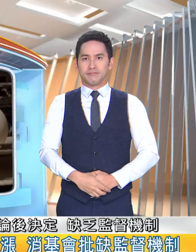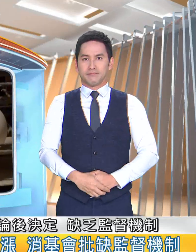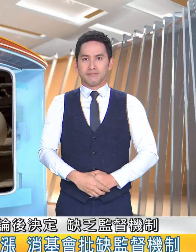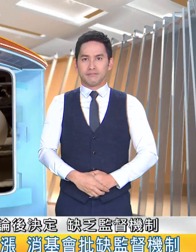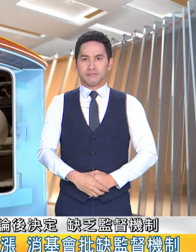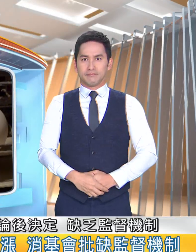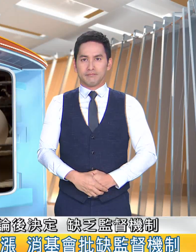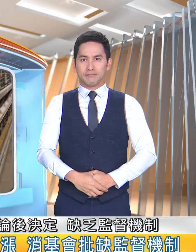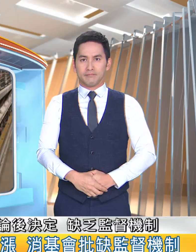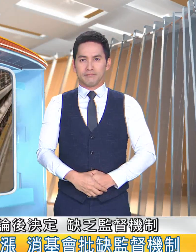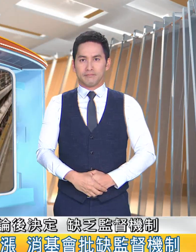监督机制。